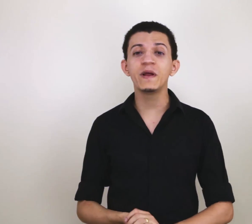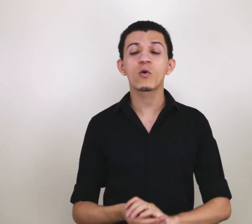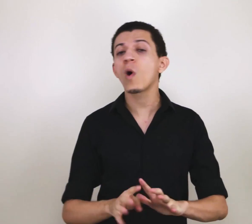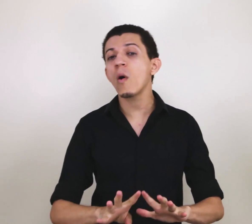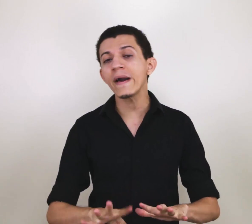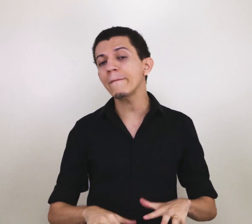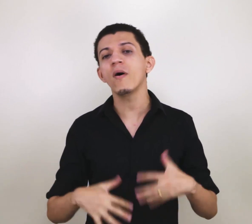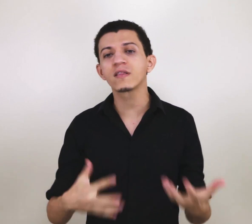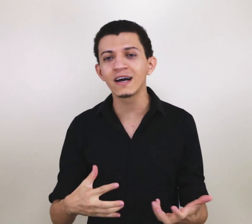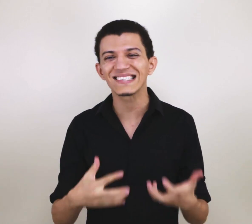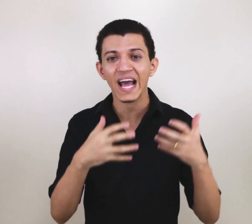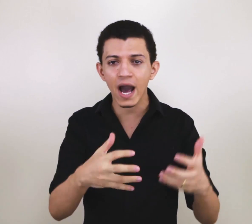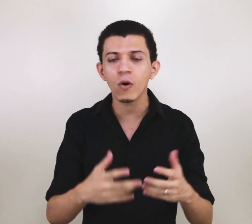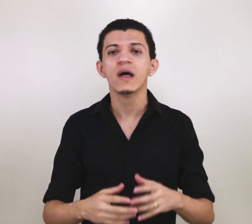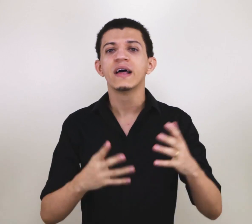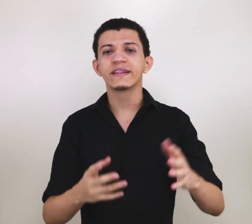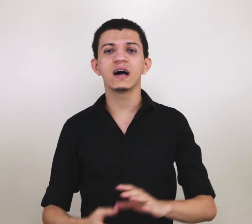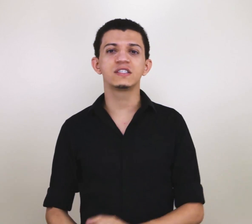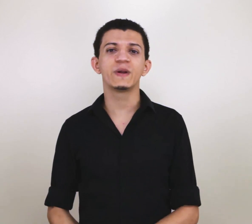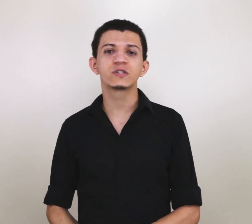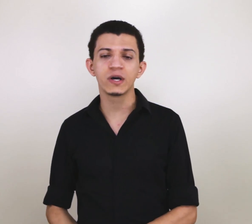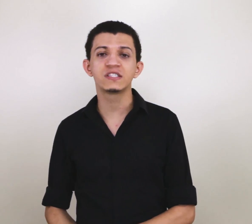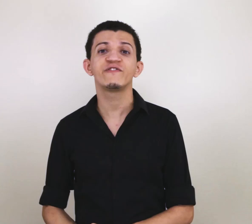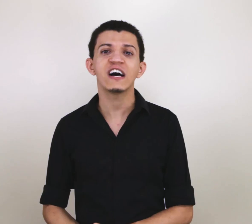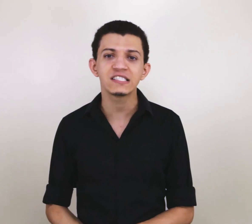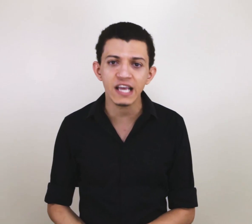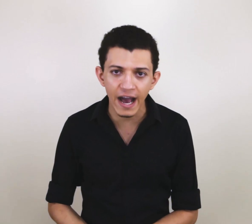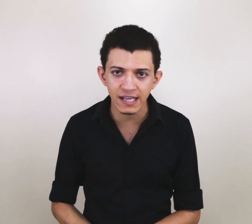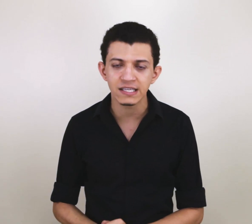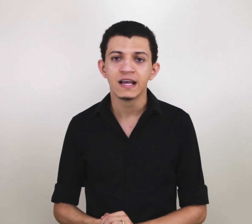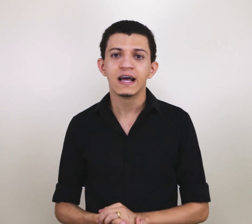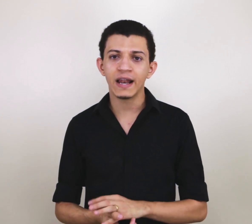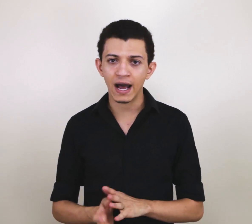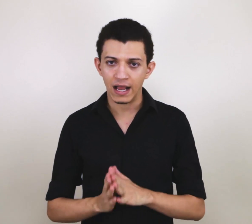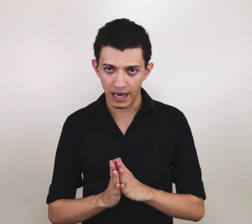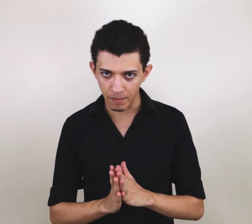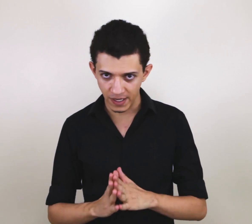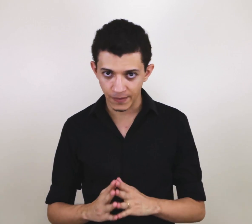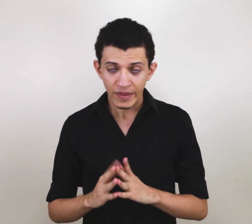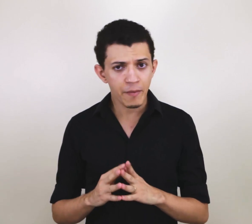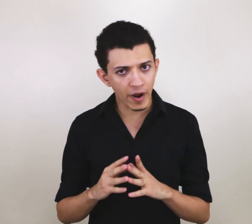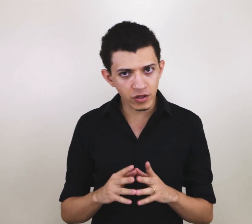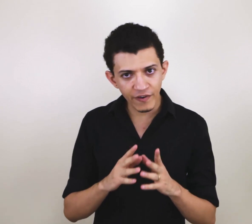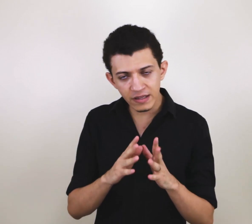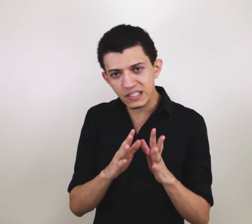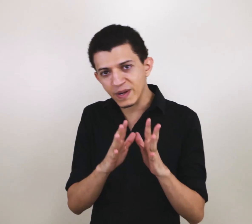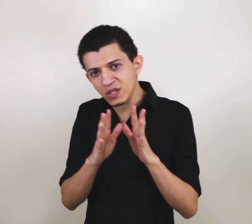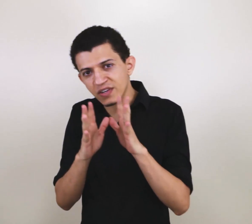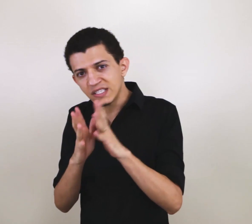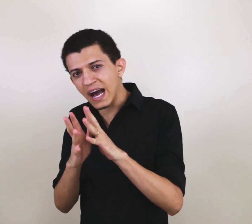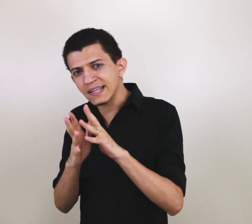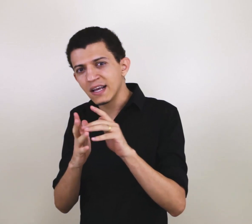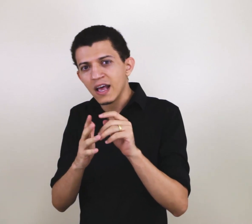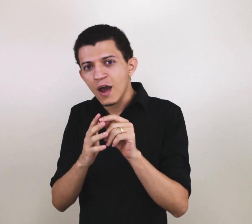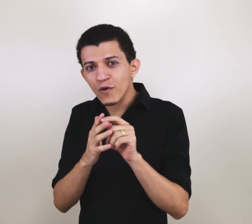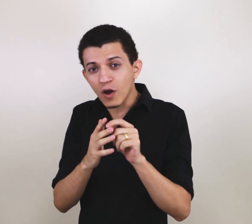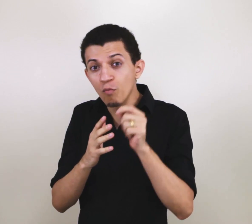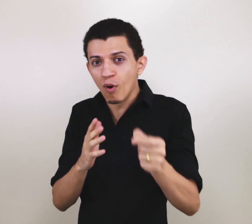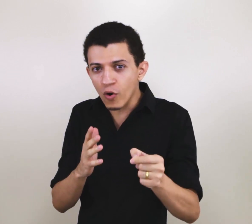descobrir qual a importância real das expressões faciais na Libras. Embora eu estou falando das expressões faciais, eu vou dar um bônus